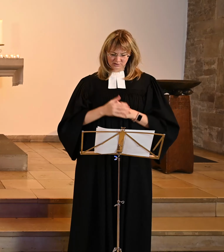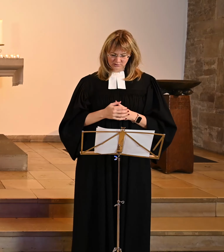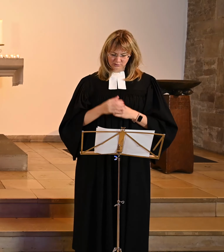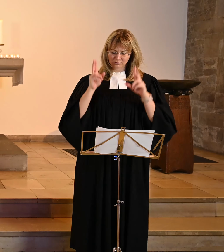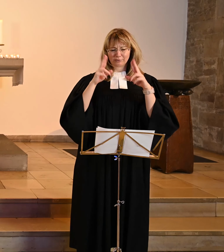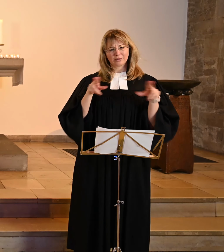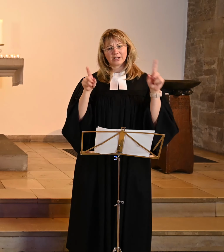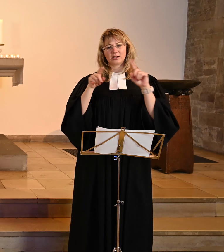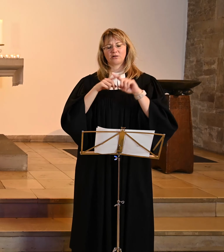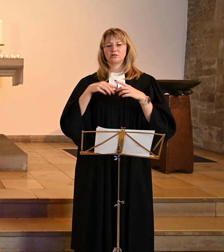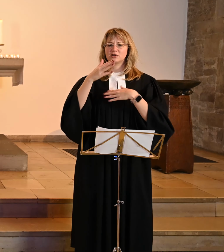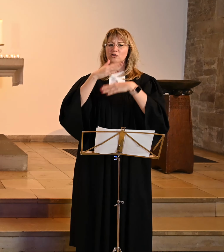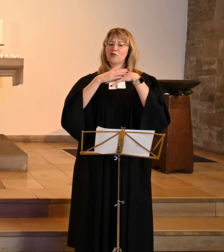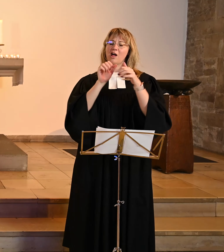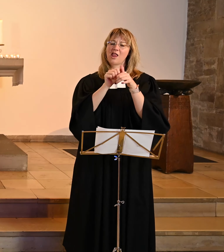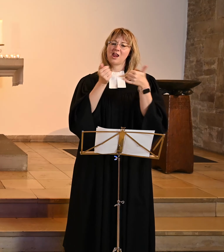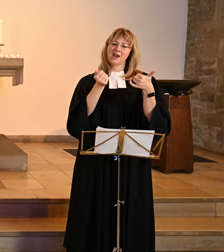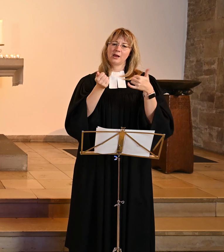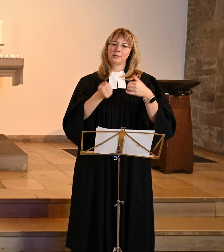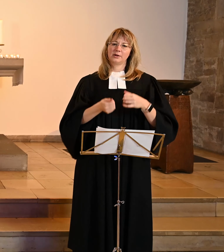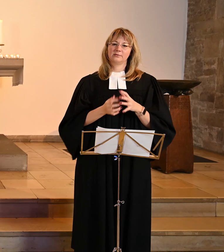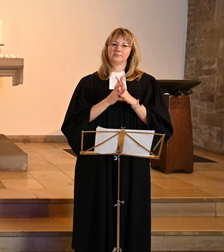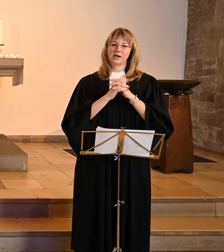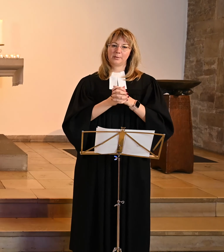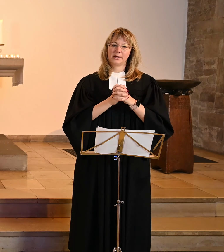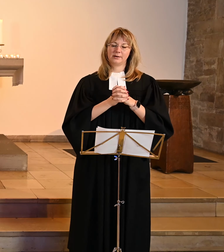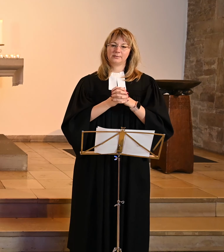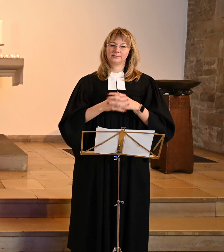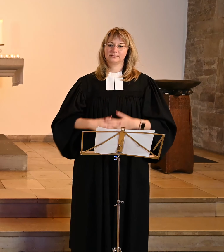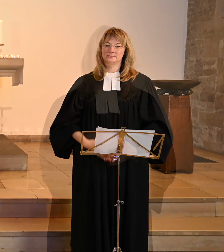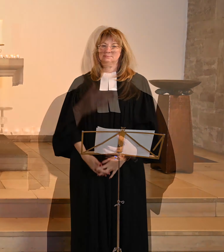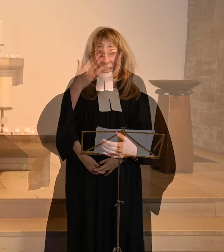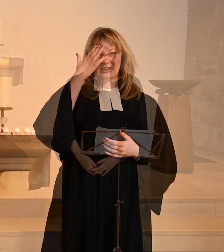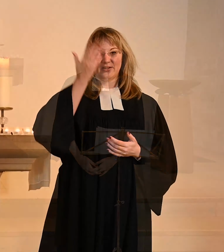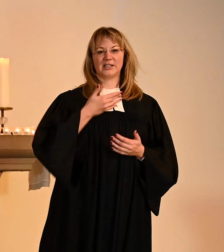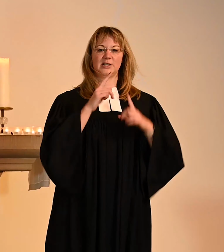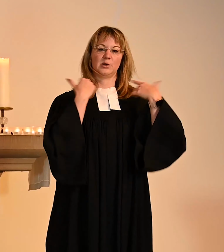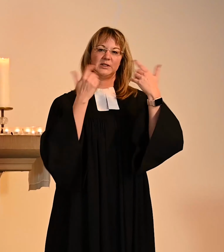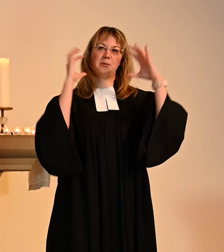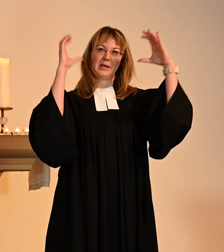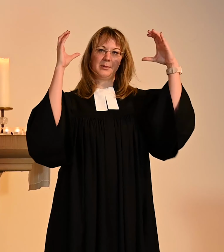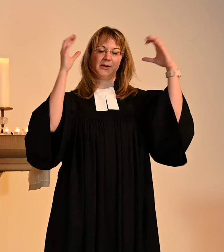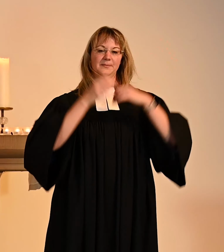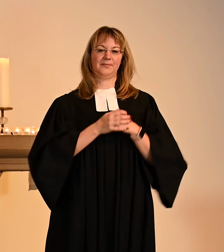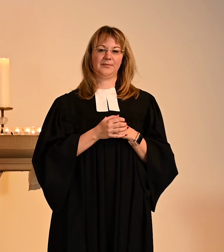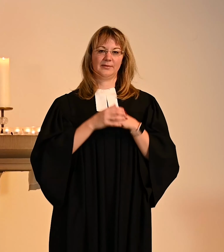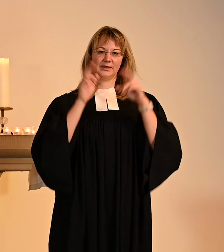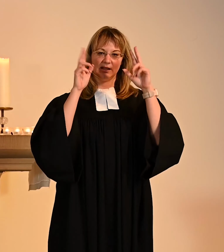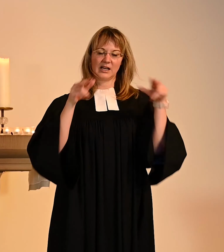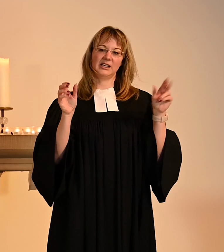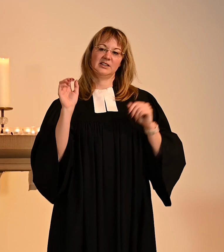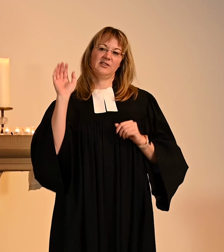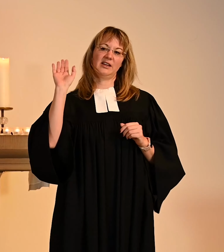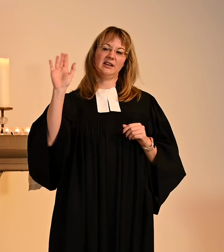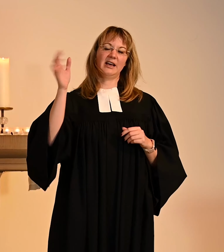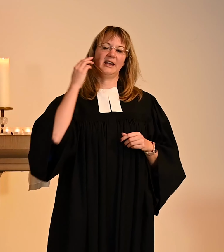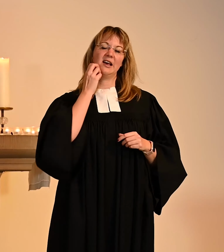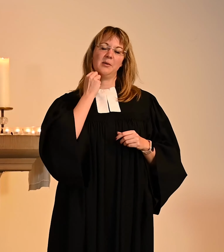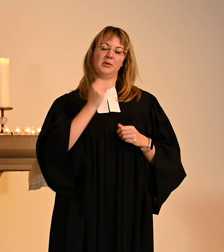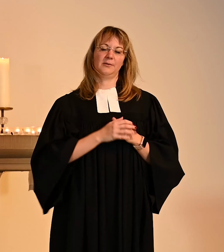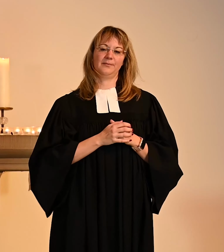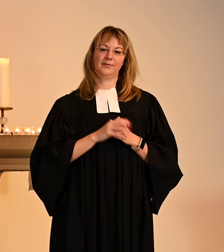der Friede und das Leben in Fülle. Amen. Vater unser im Himmel, geheiligt werde